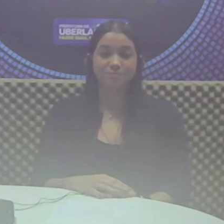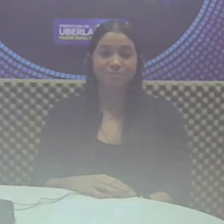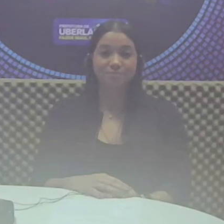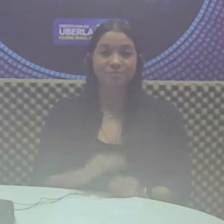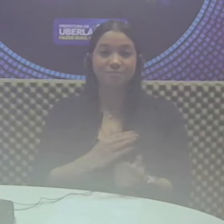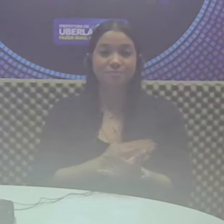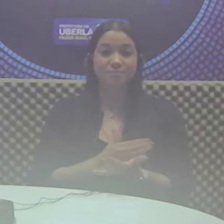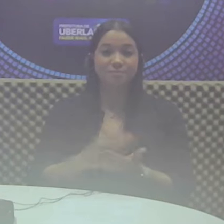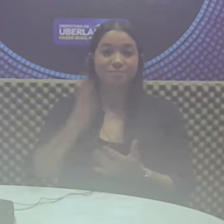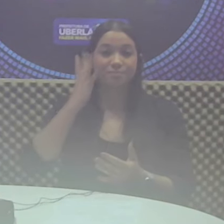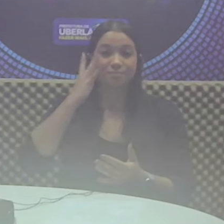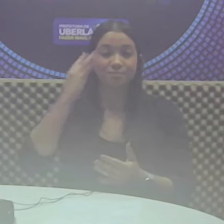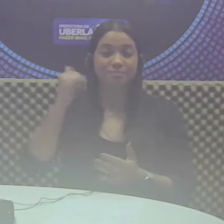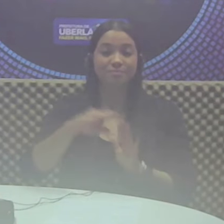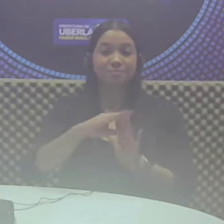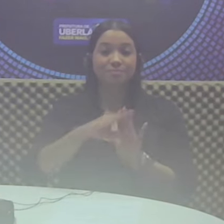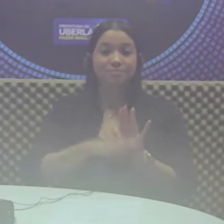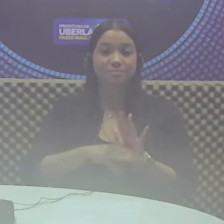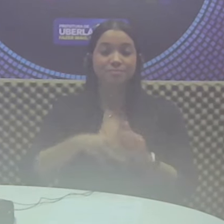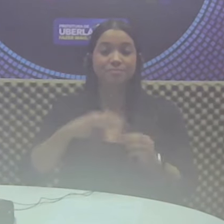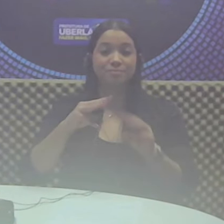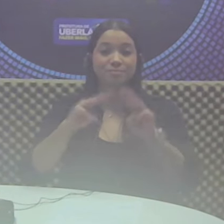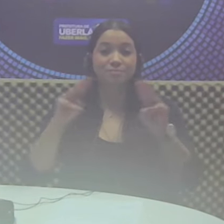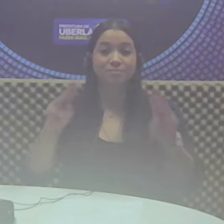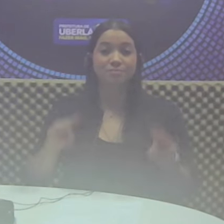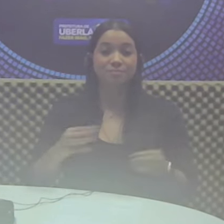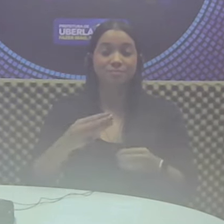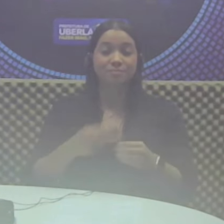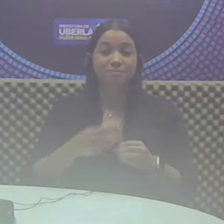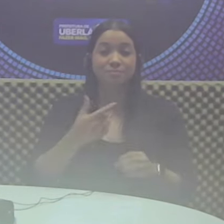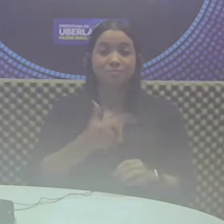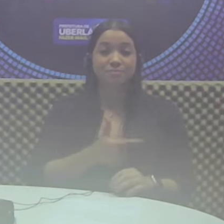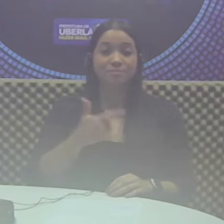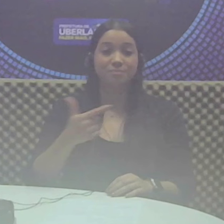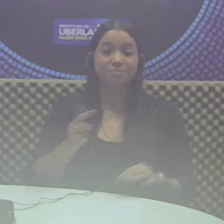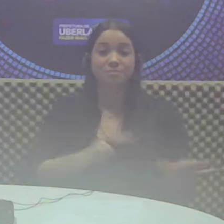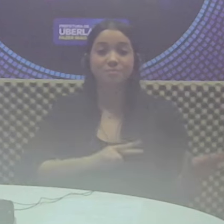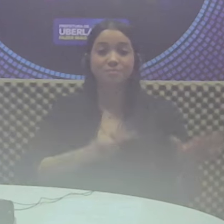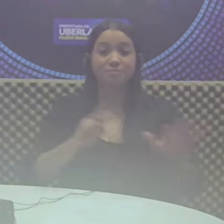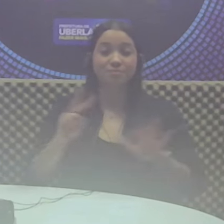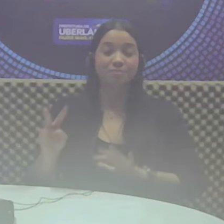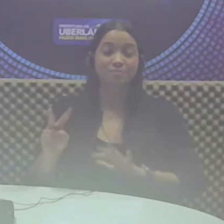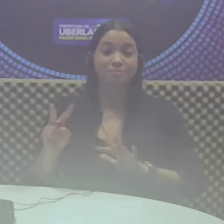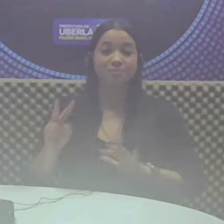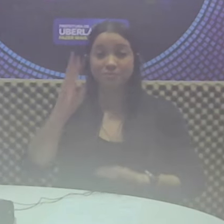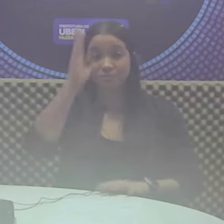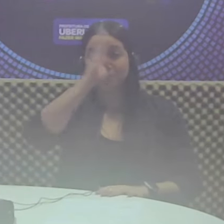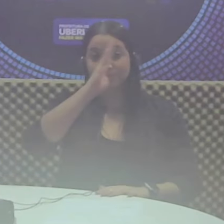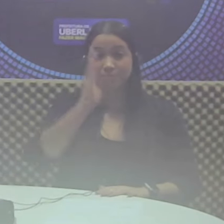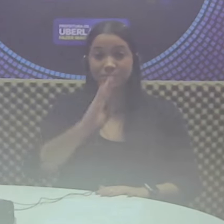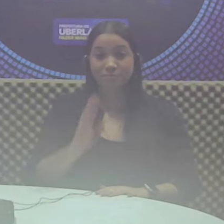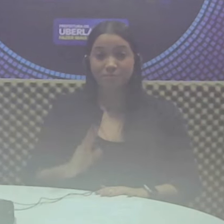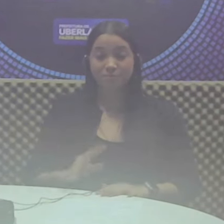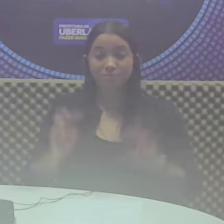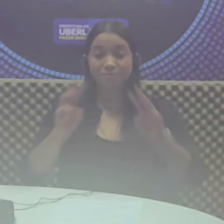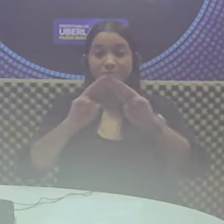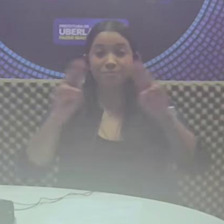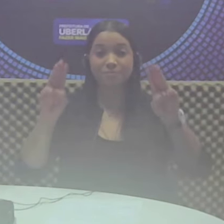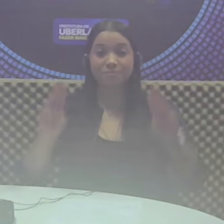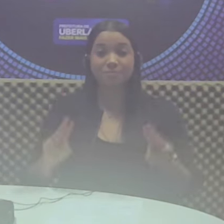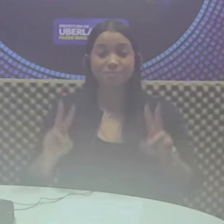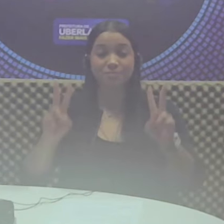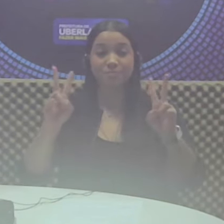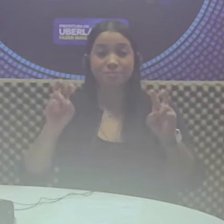Essa manhã, a programação do Museu Municipal pela 22ª Semana Nacional dos Museus. Com o